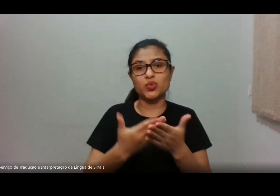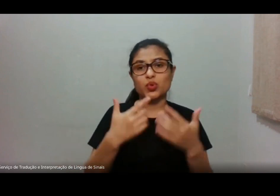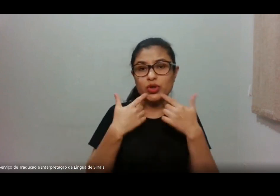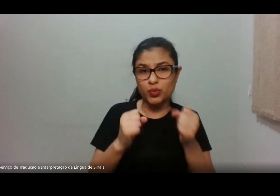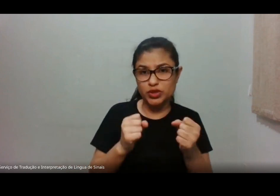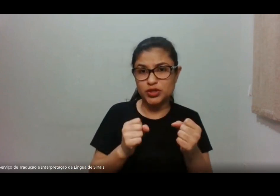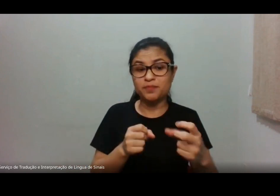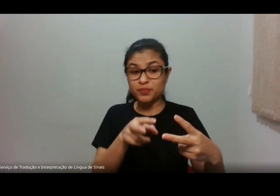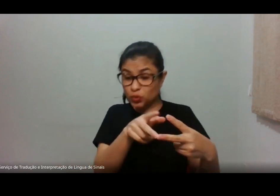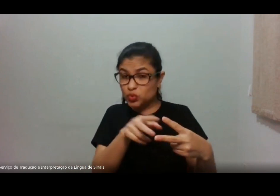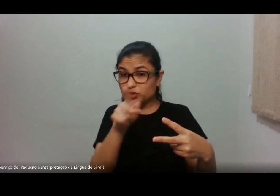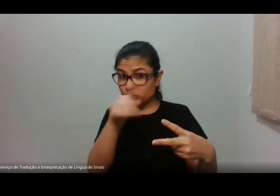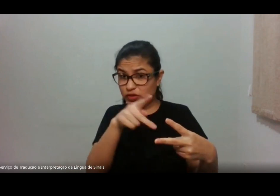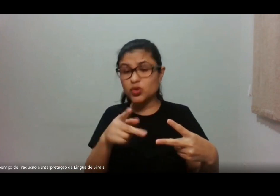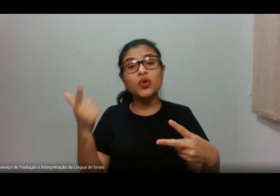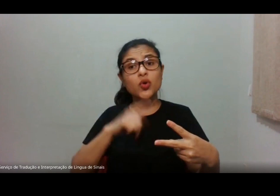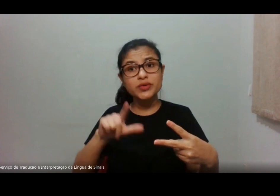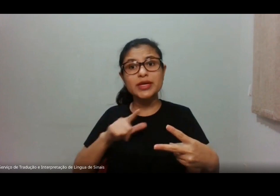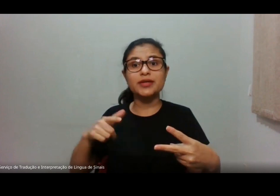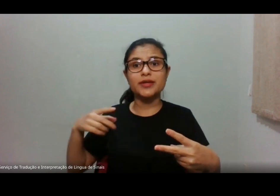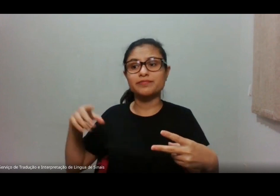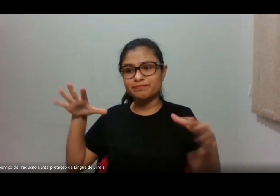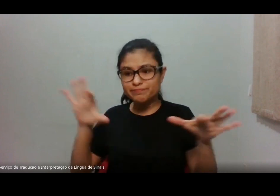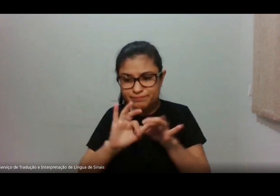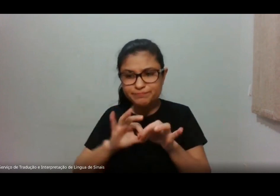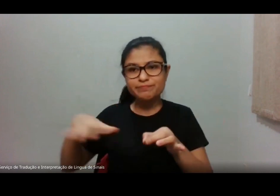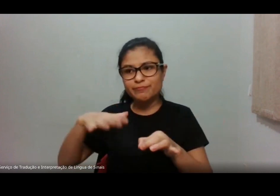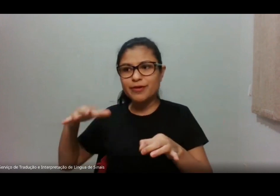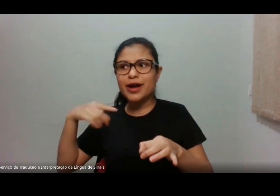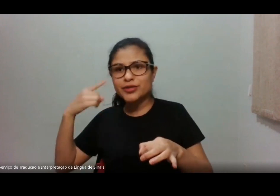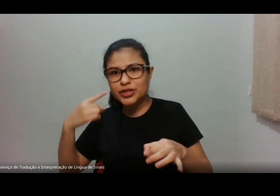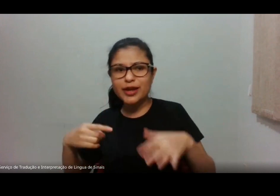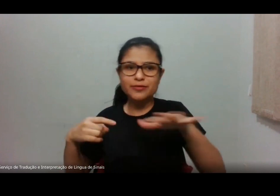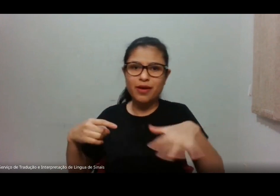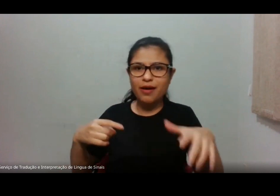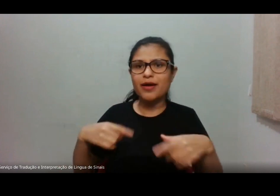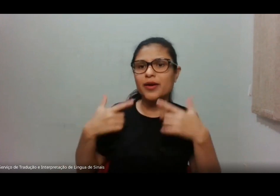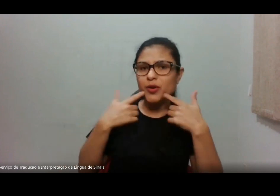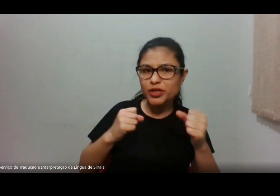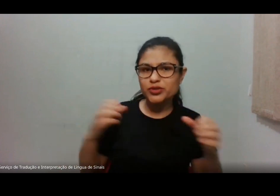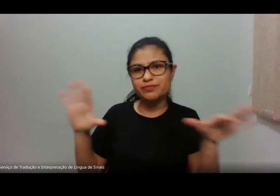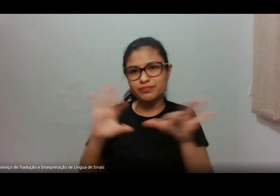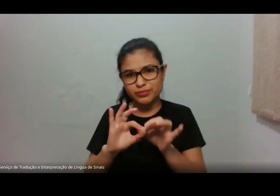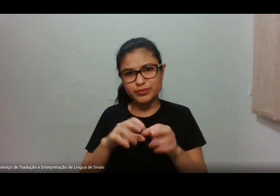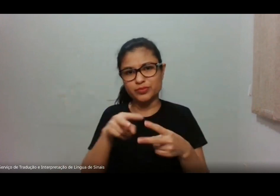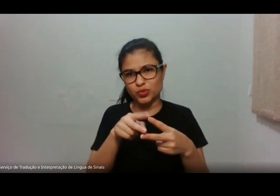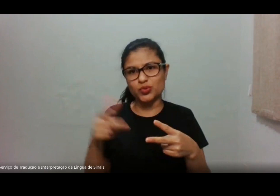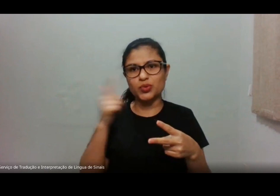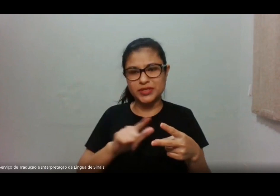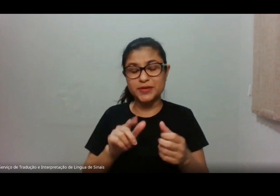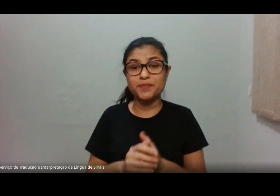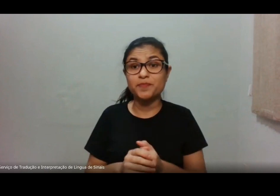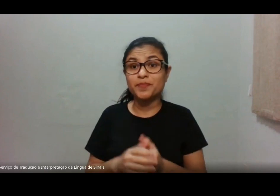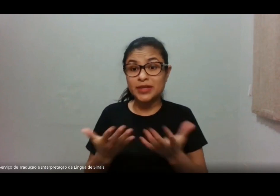linguística depois. Então, os dois conseguem congregar essa junção das duas linhas e dos dois pensamentos, né? Então,